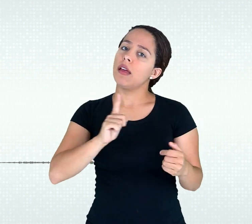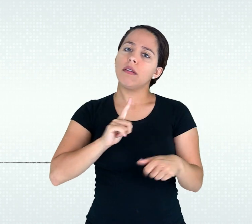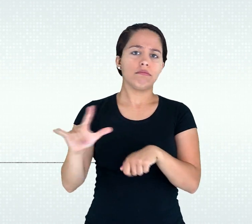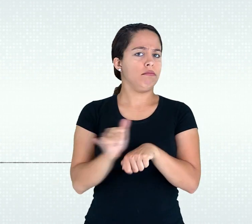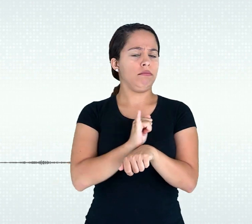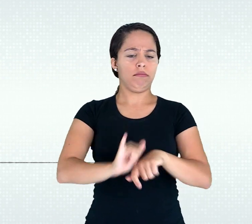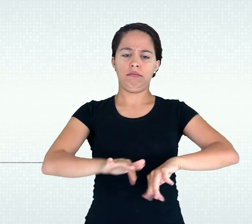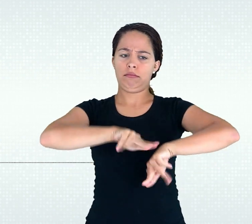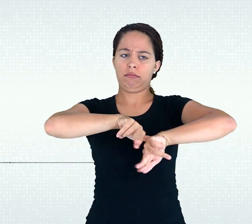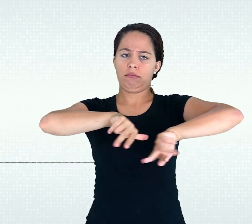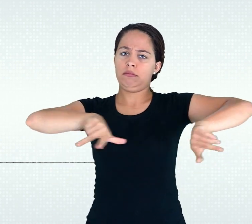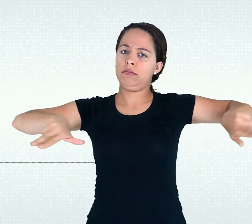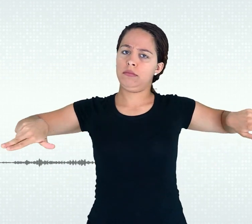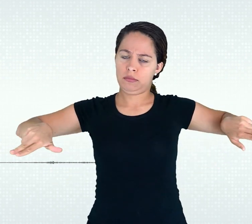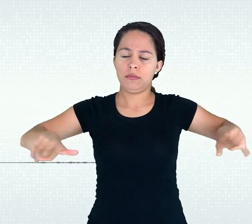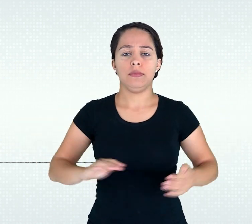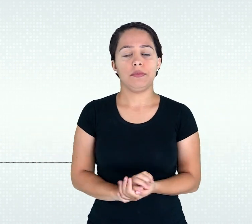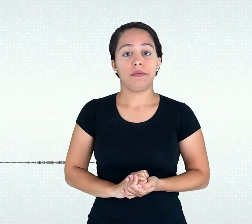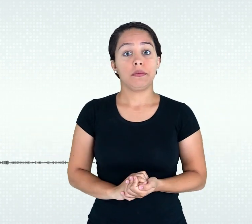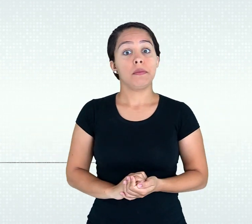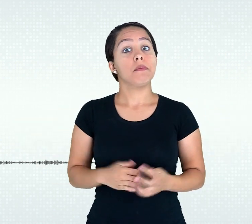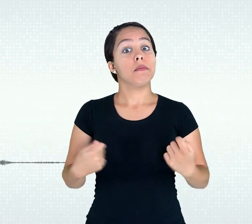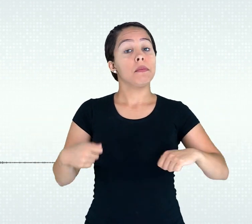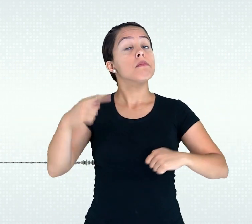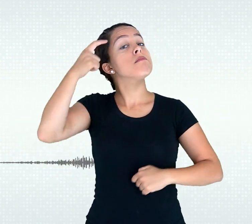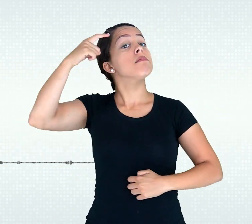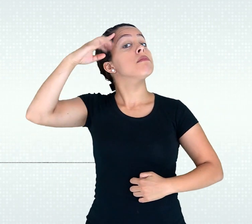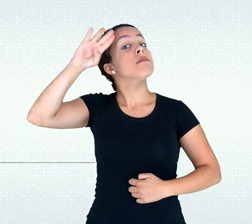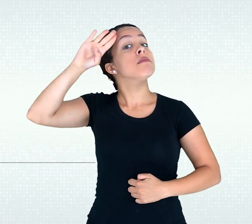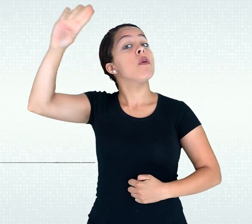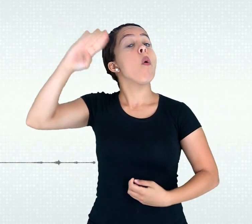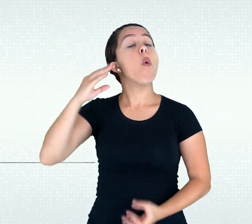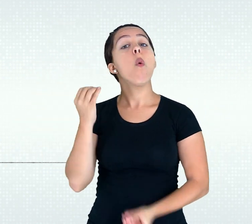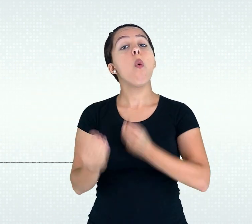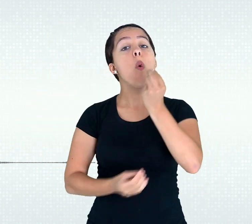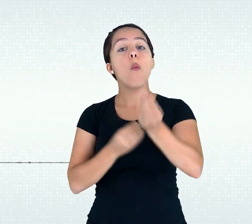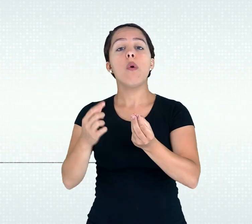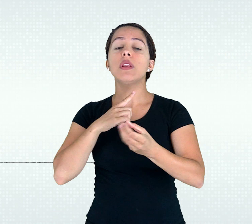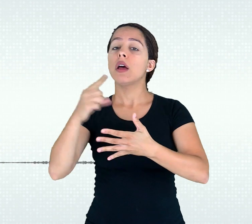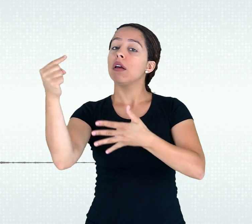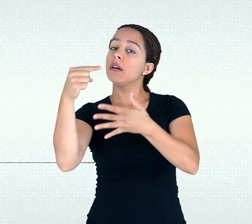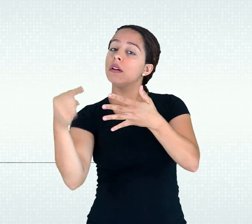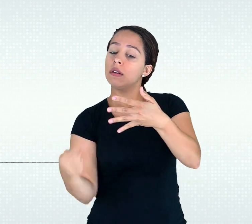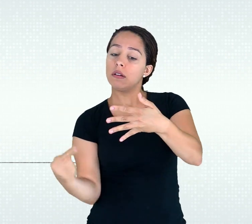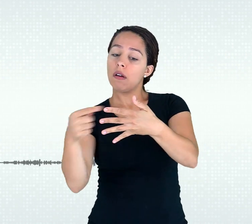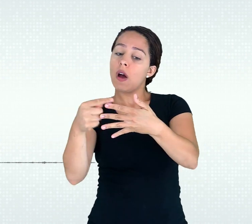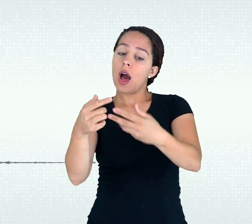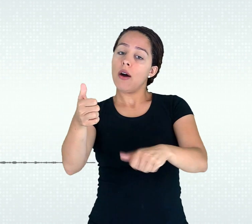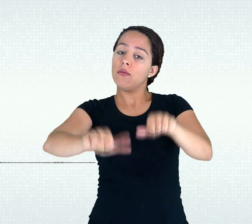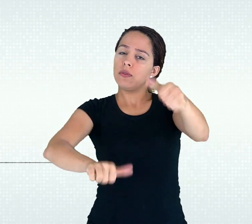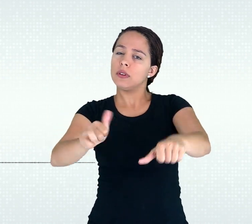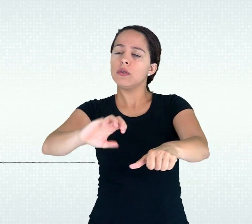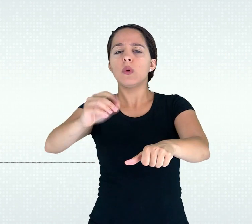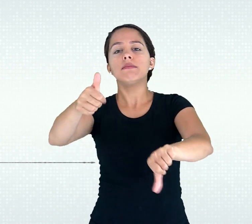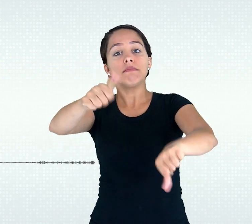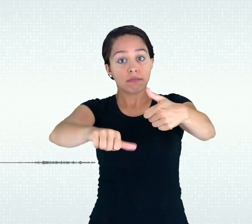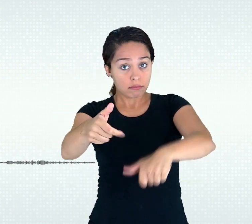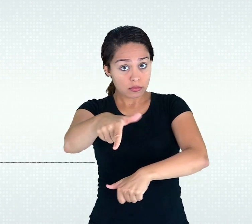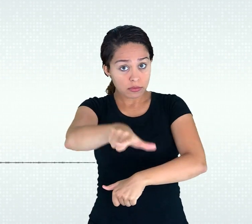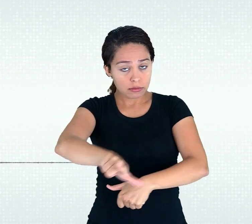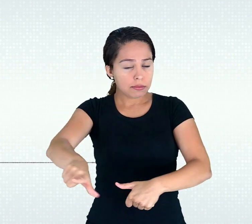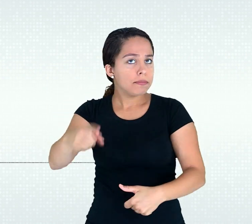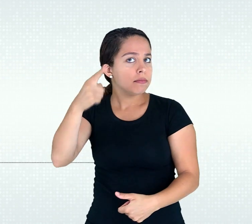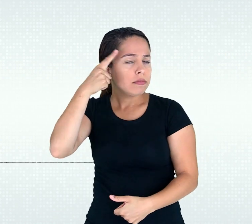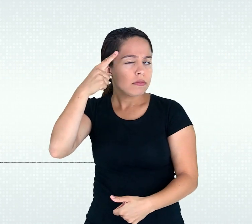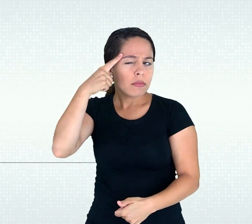diferentes instrumentos desde que seja garantido que ambos os instrumentos de avaliação e